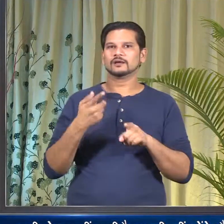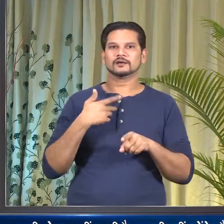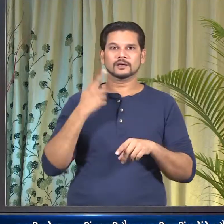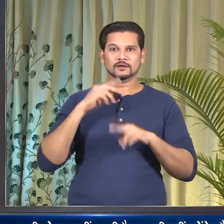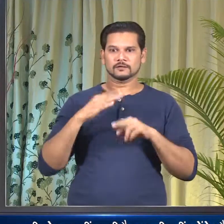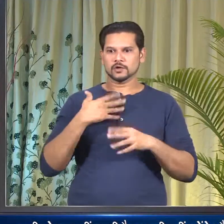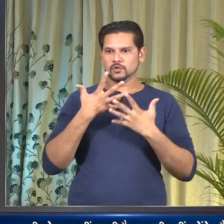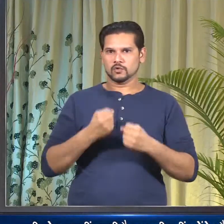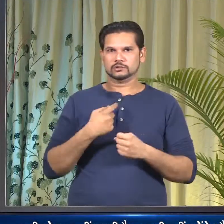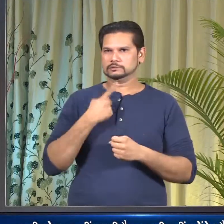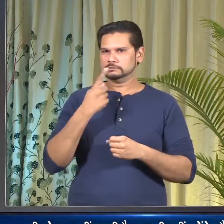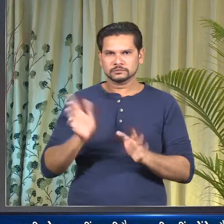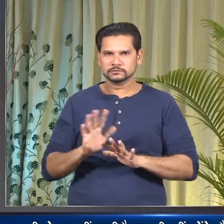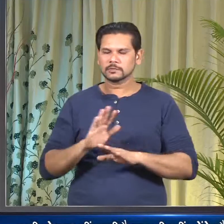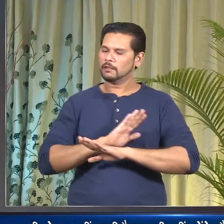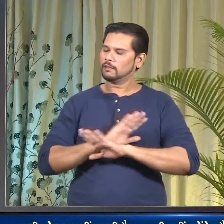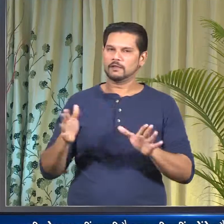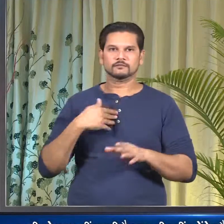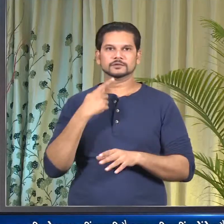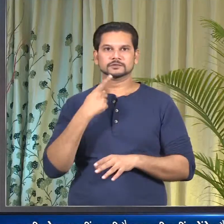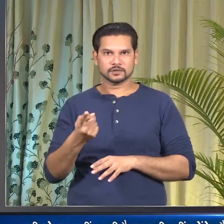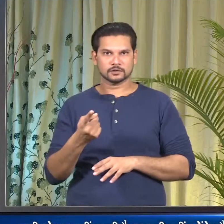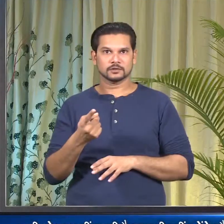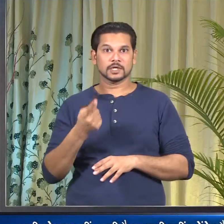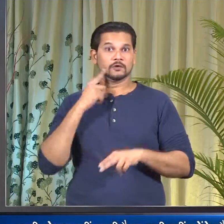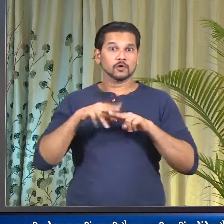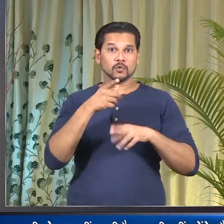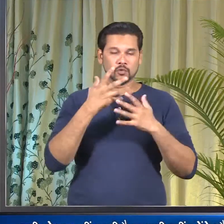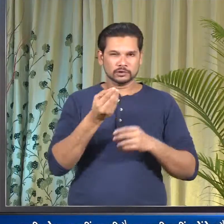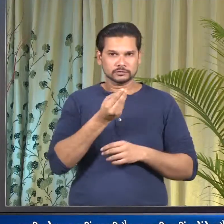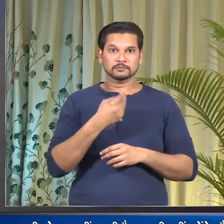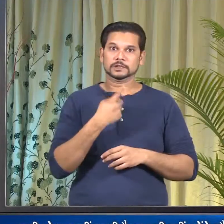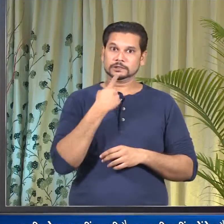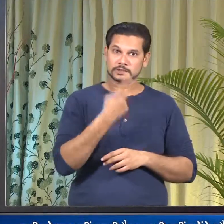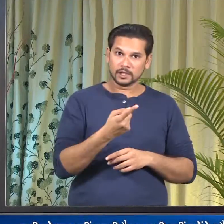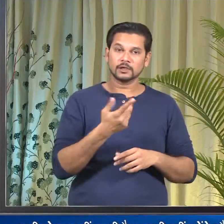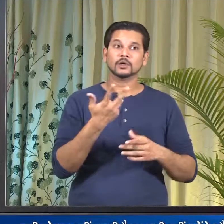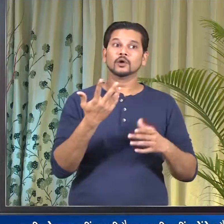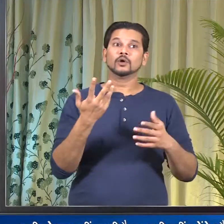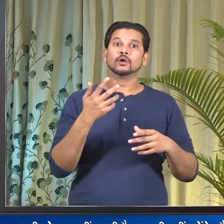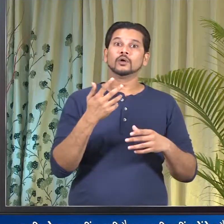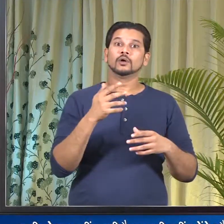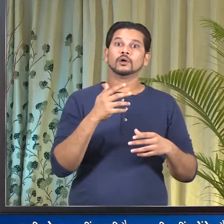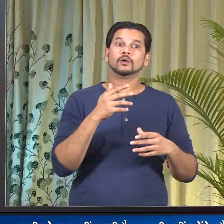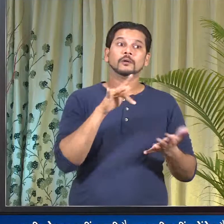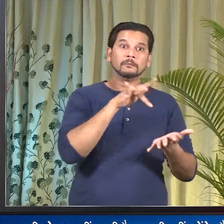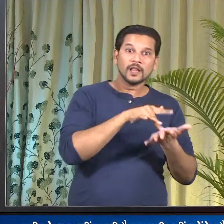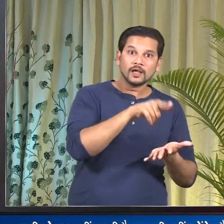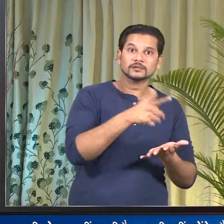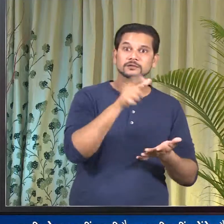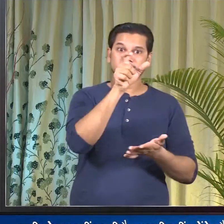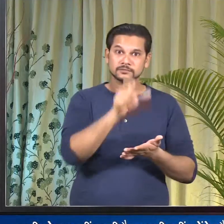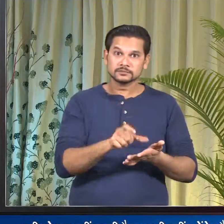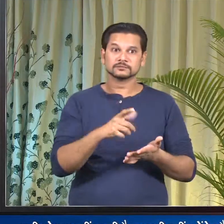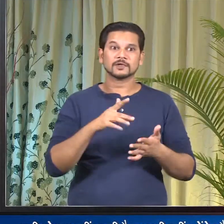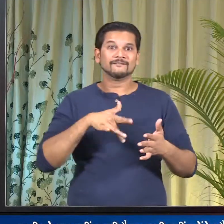कभी नहीं कहेंगे और जो बात कहनी है तो जिस इस्थान पर कहनी है जिस व्यक्ति से कहनी है जिस